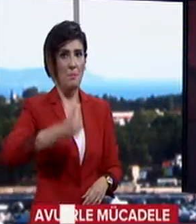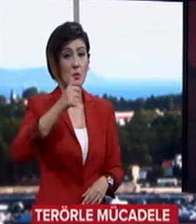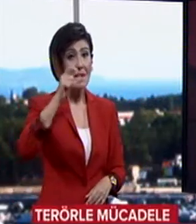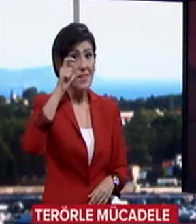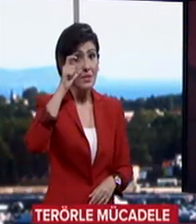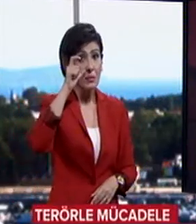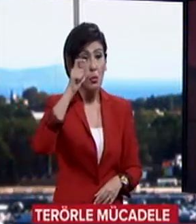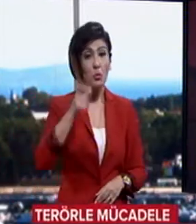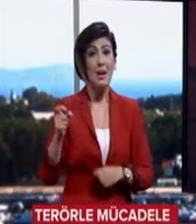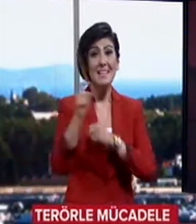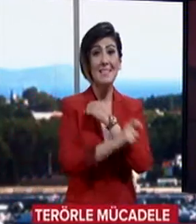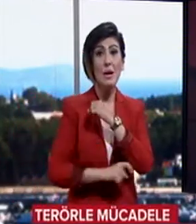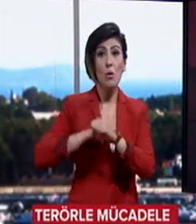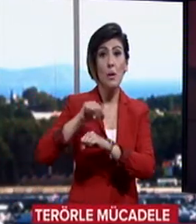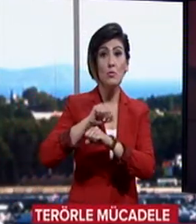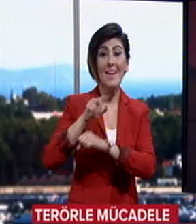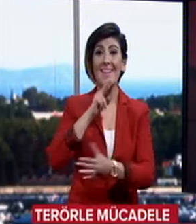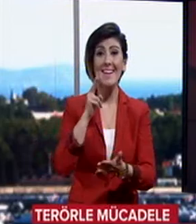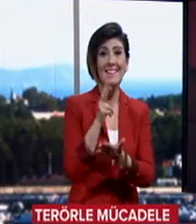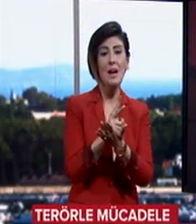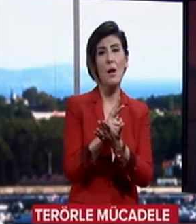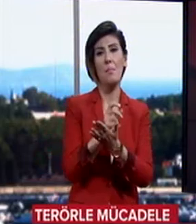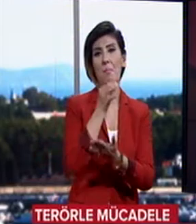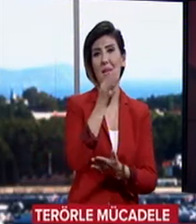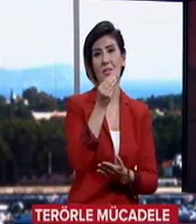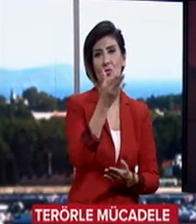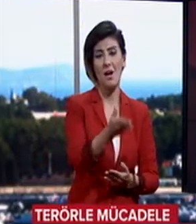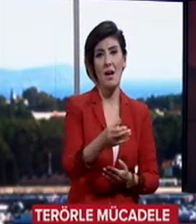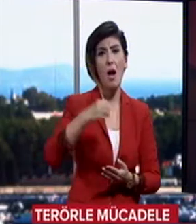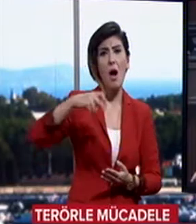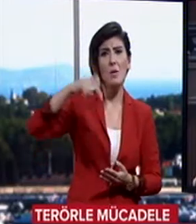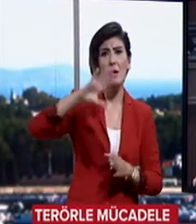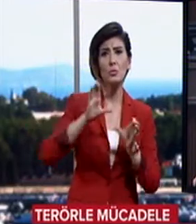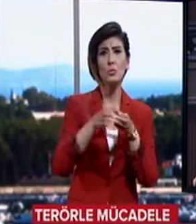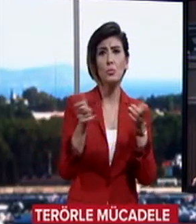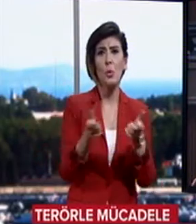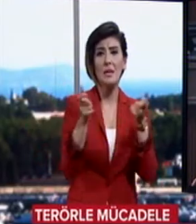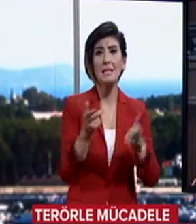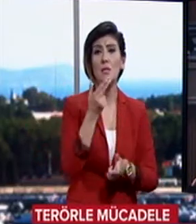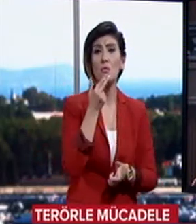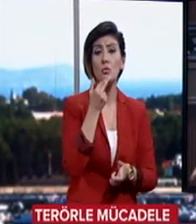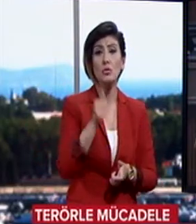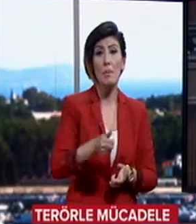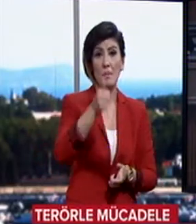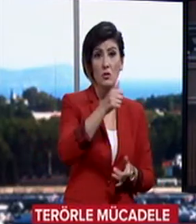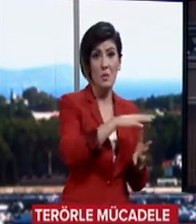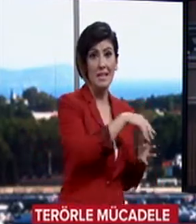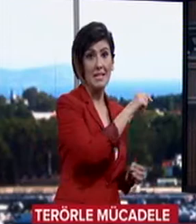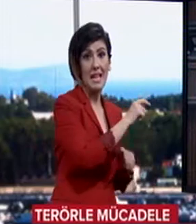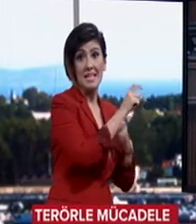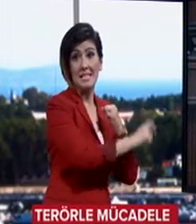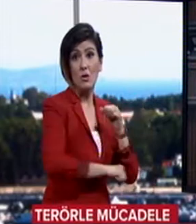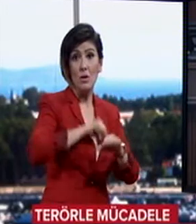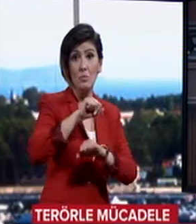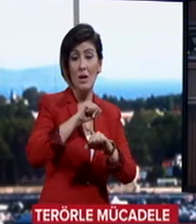Başbakan Ahmet Davutoğlu terörle mücadelede kararlılık mesajı verdi. AK Parti grup toplantısında konuşan başbakan,